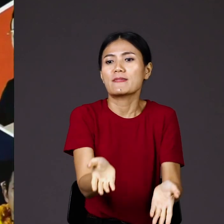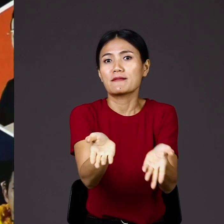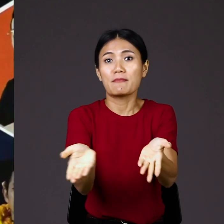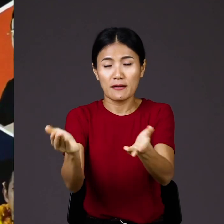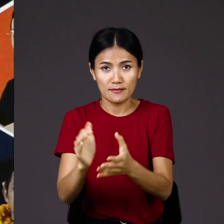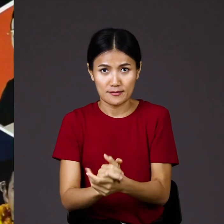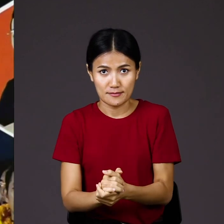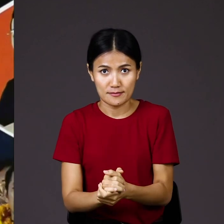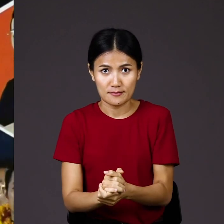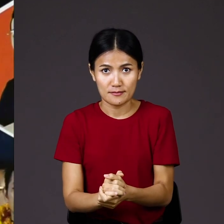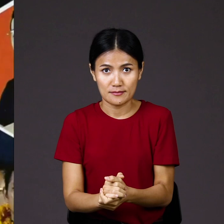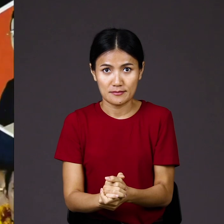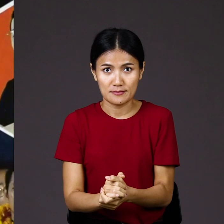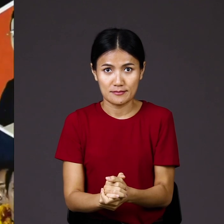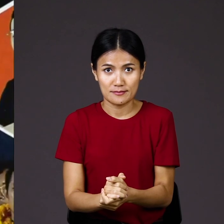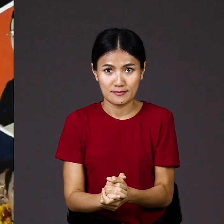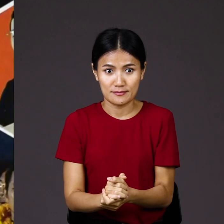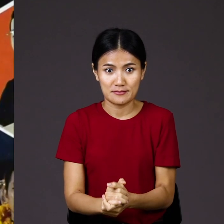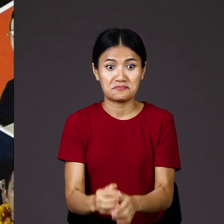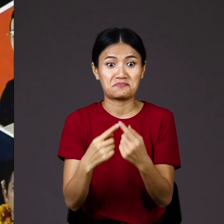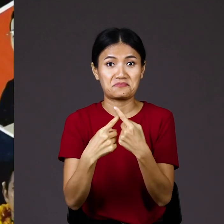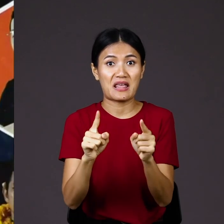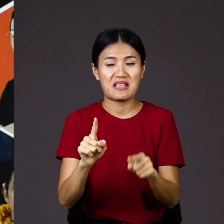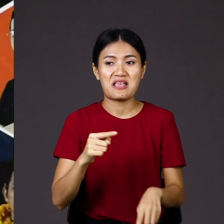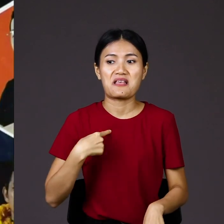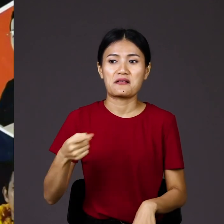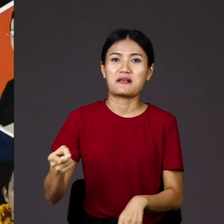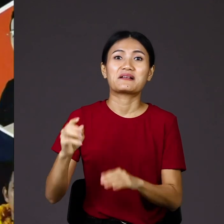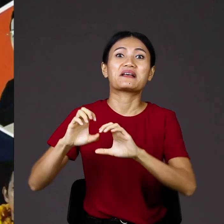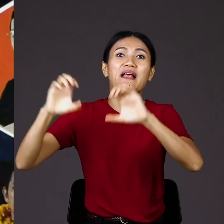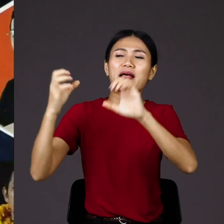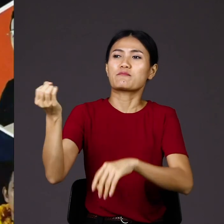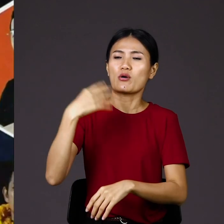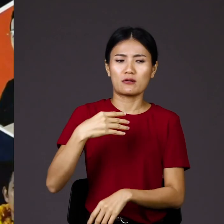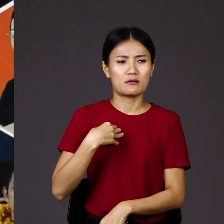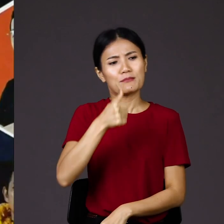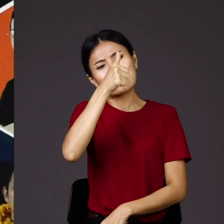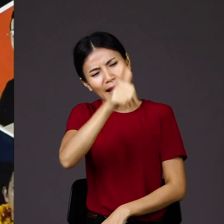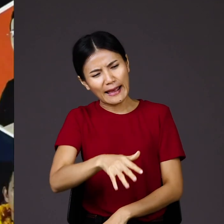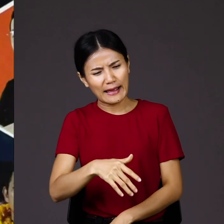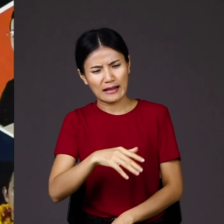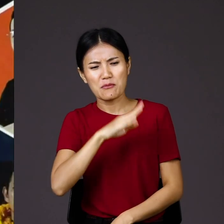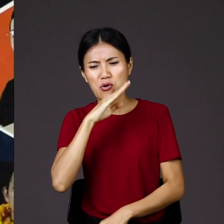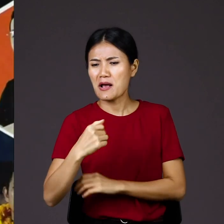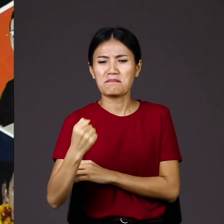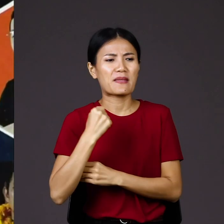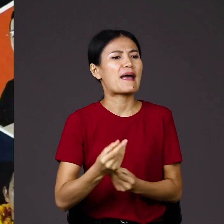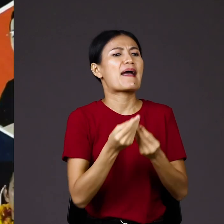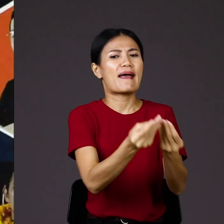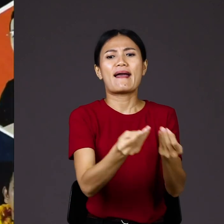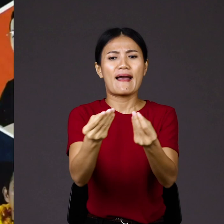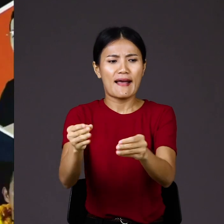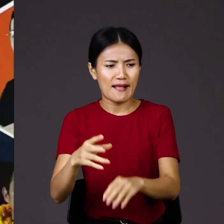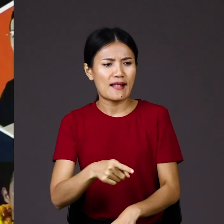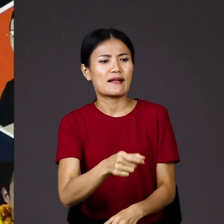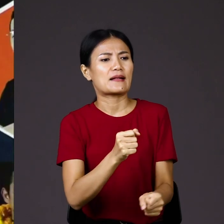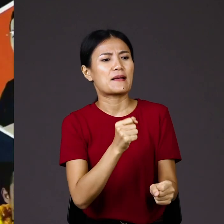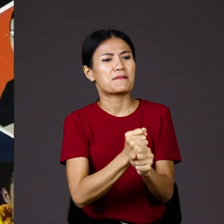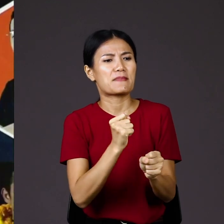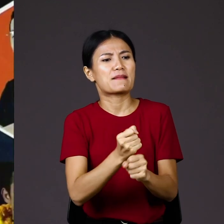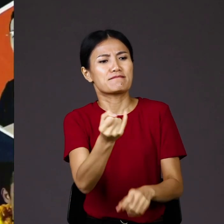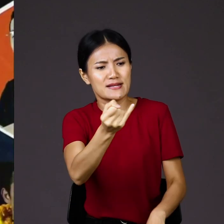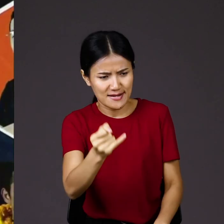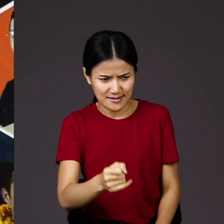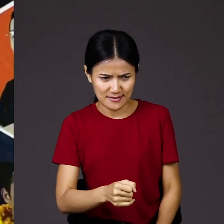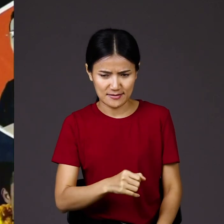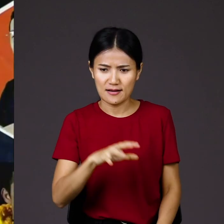ำให้หมดเขาก็จะบอกกลับมาครับว่ายังไม่ได้หรอกเดี๋ยวกระจายอำนาจไปคุณก็ทำงานกันไม่ได้เ